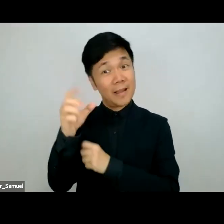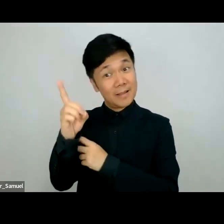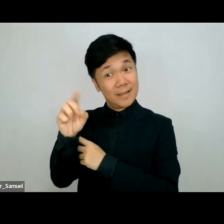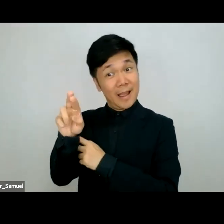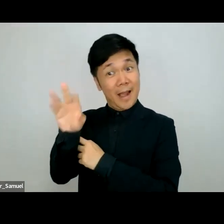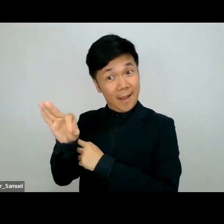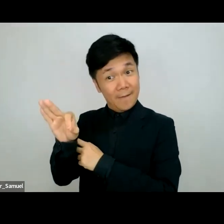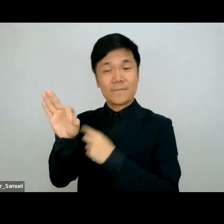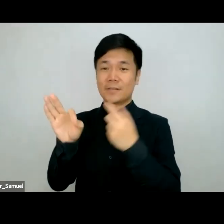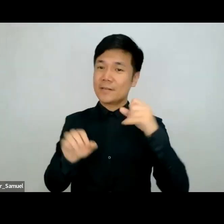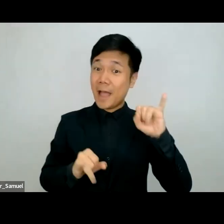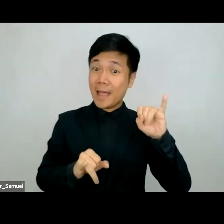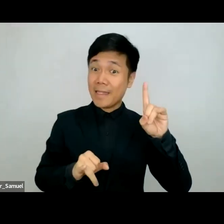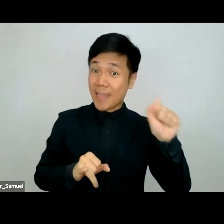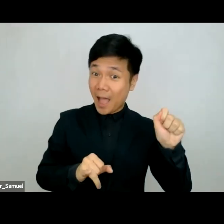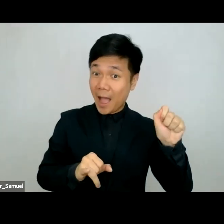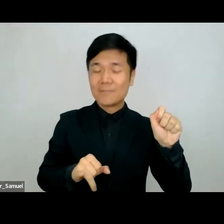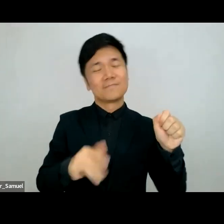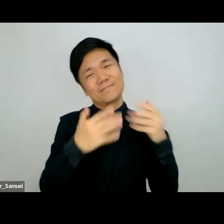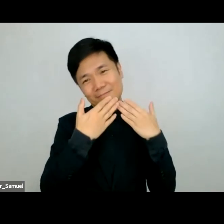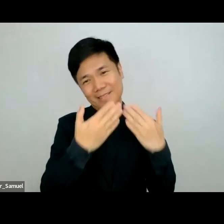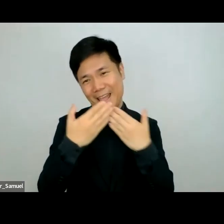en langue de signes, en anglais, en français,